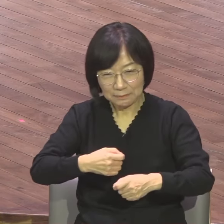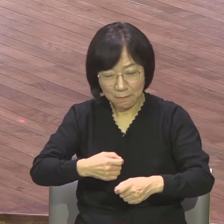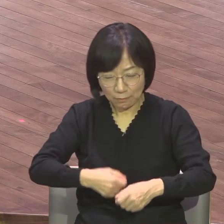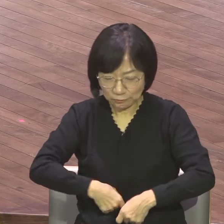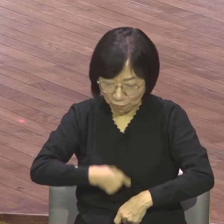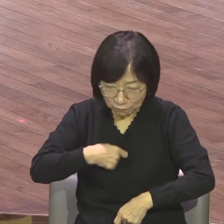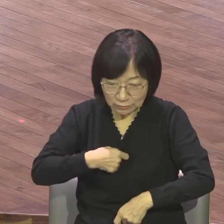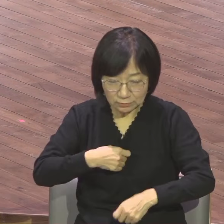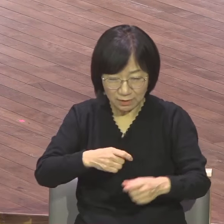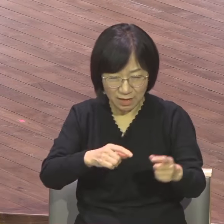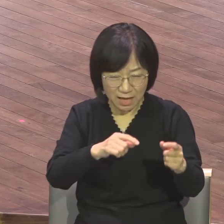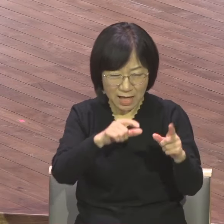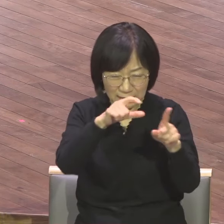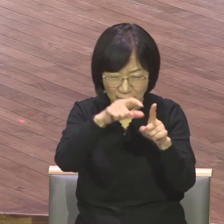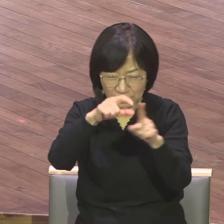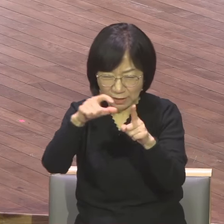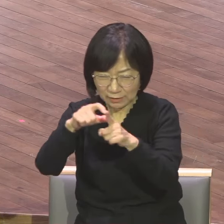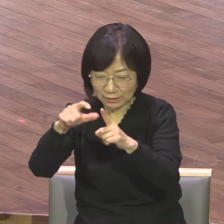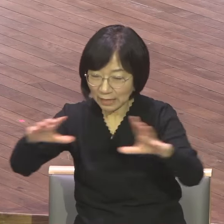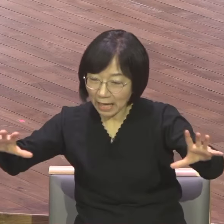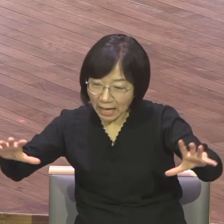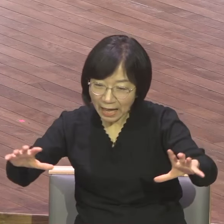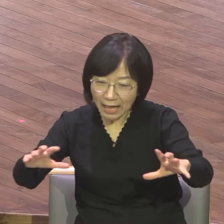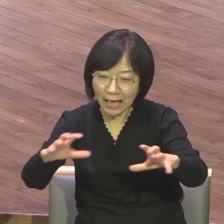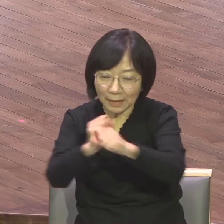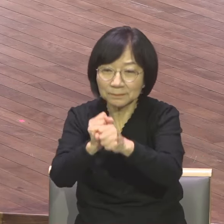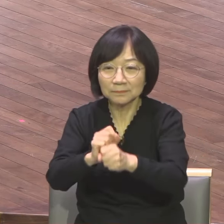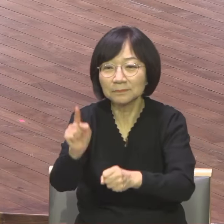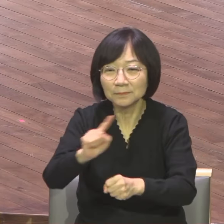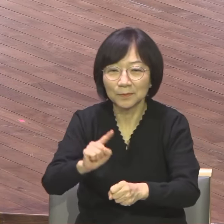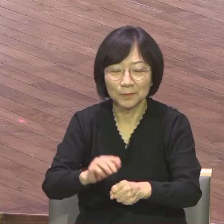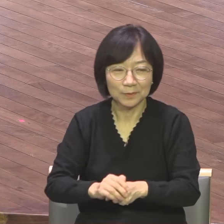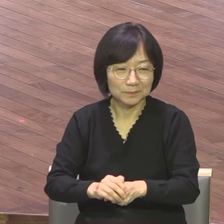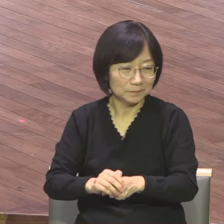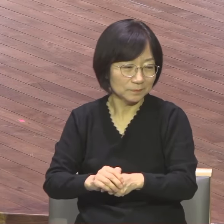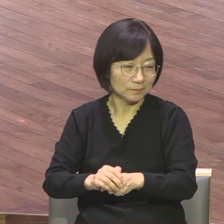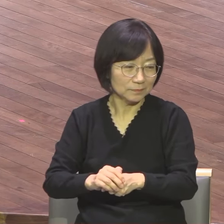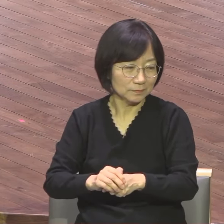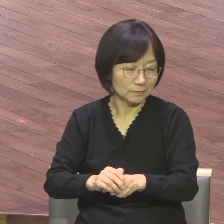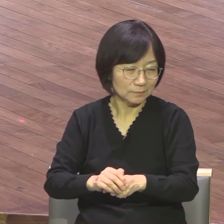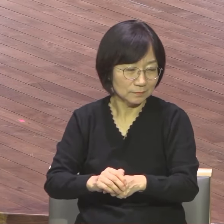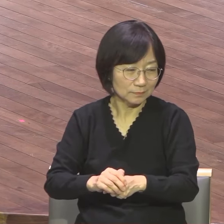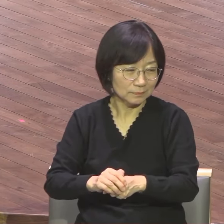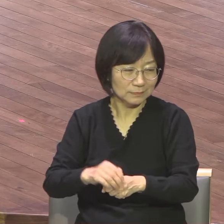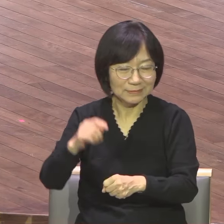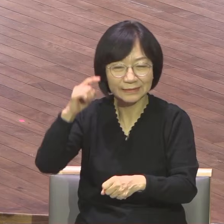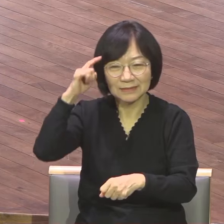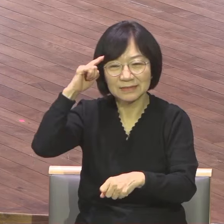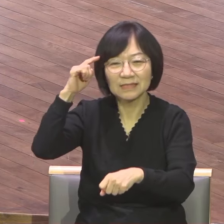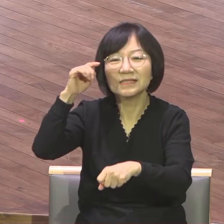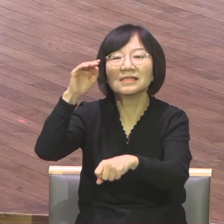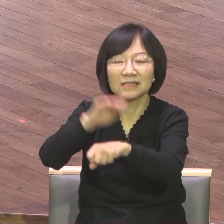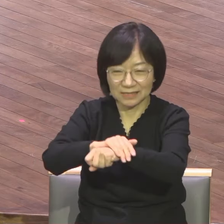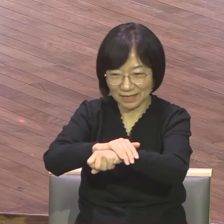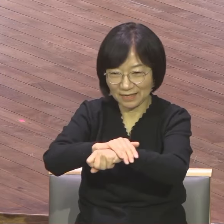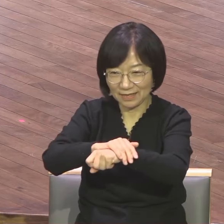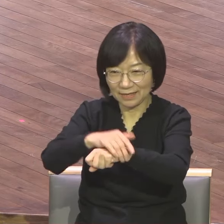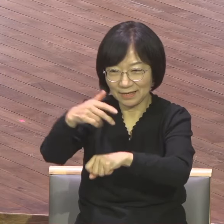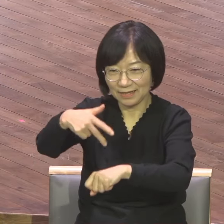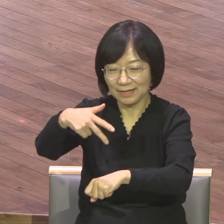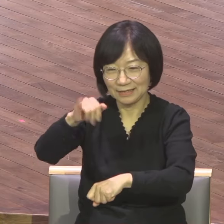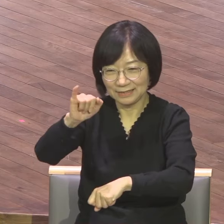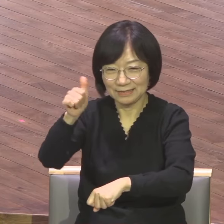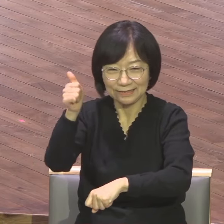지혜는요 추상적인 개념이 아니에요. 우리의 삶의 모든 관계 속에서 일어난 많은 문제와